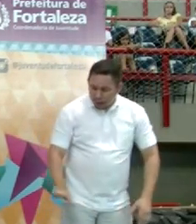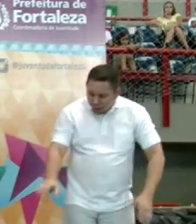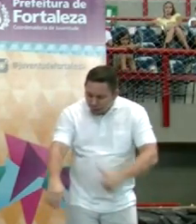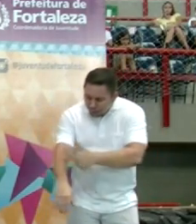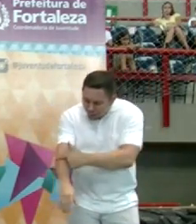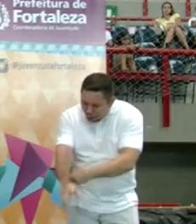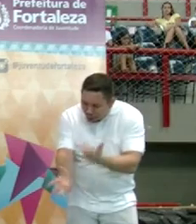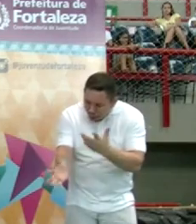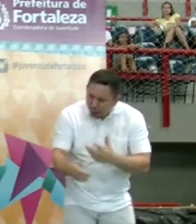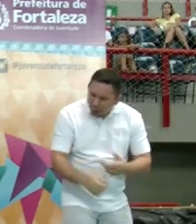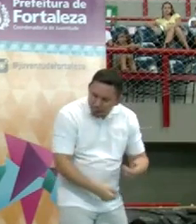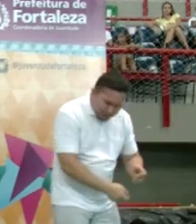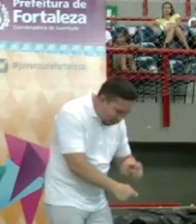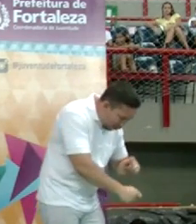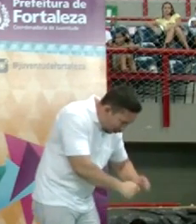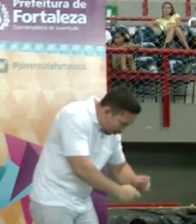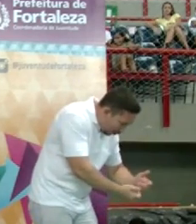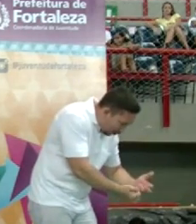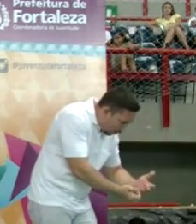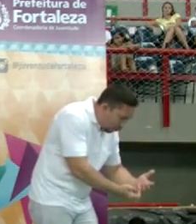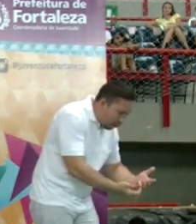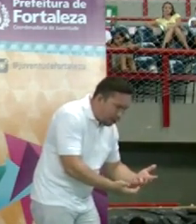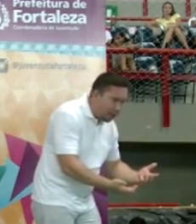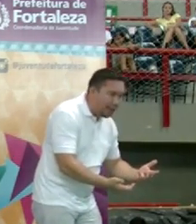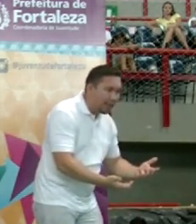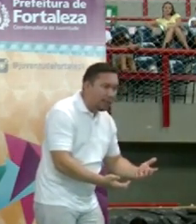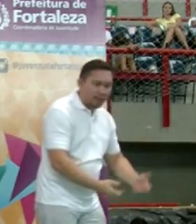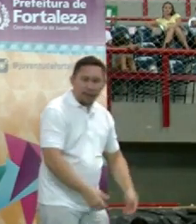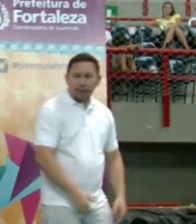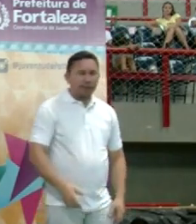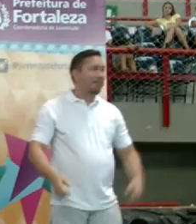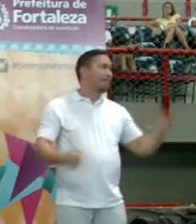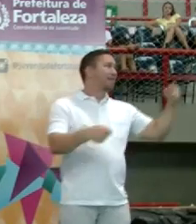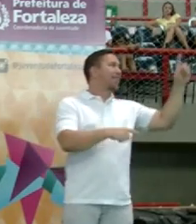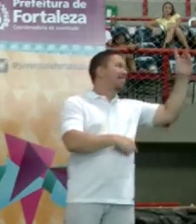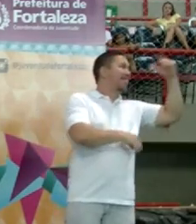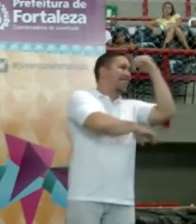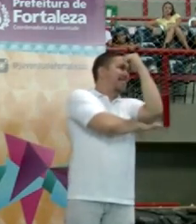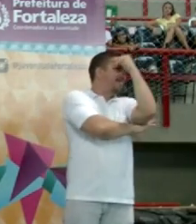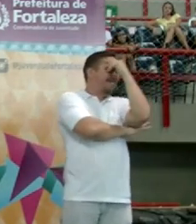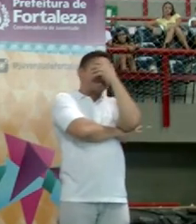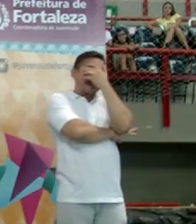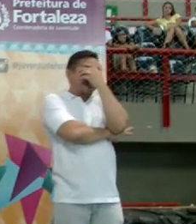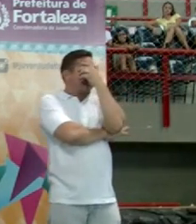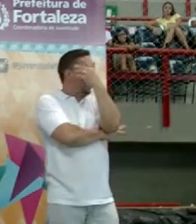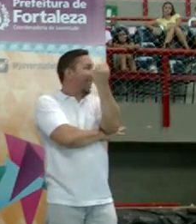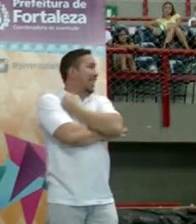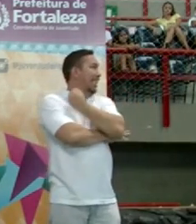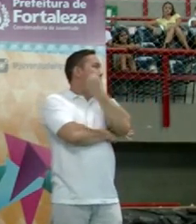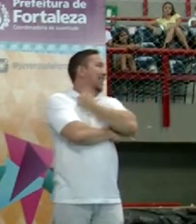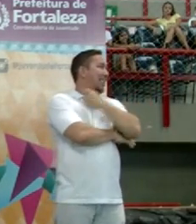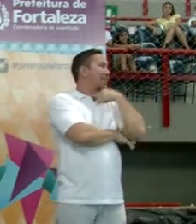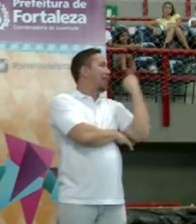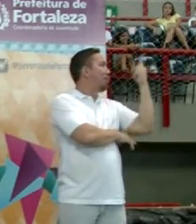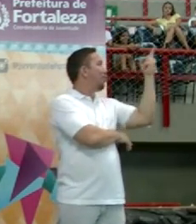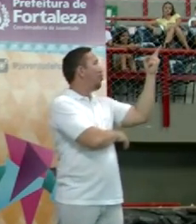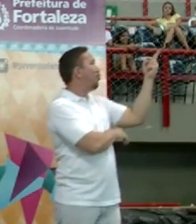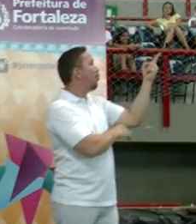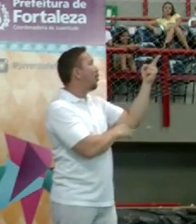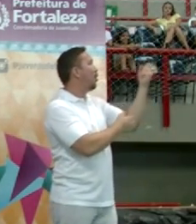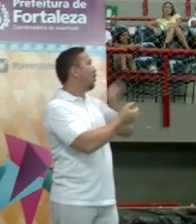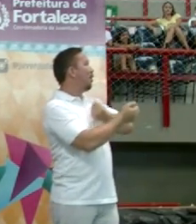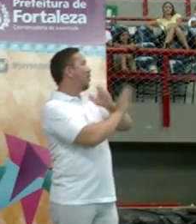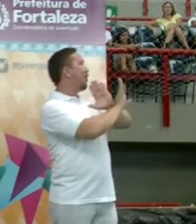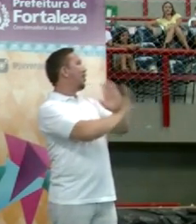fazendo fogo agora. Quando ele terminar, o pessoal não precisa mais não, deixa aí, que o pessoal já matou. Inclusive eu não sei nem porque que eu estou dizendo que eu já